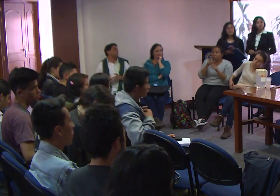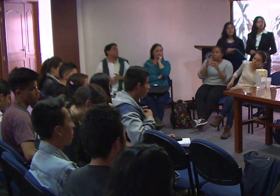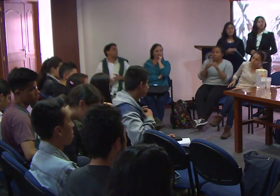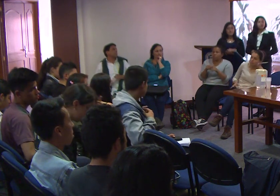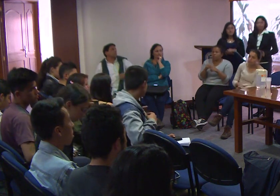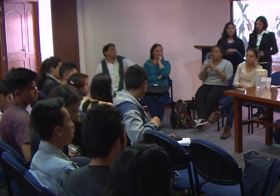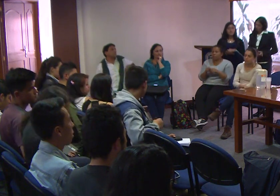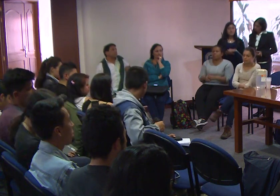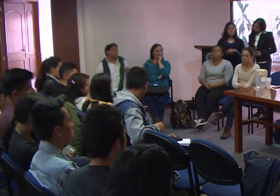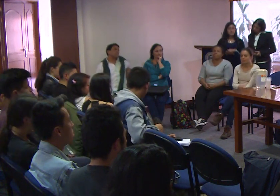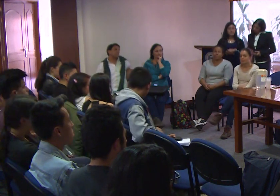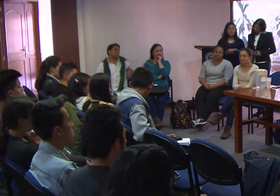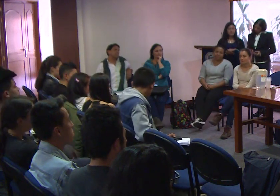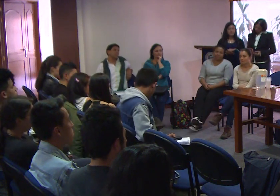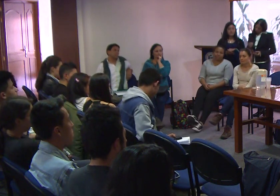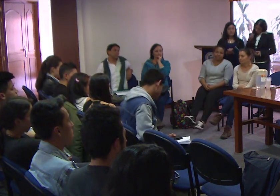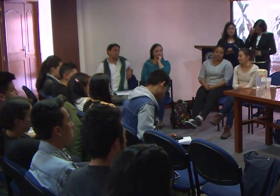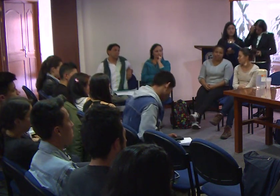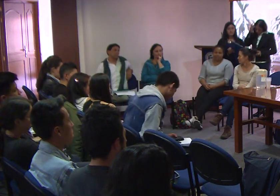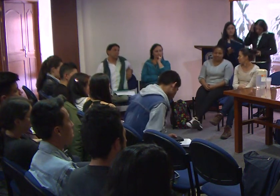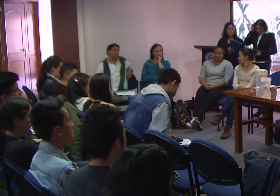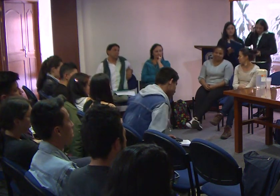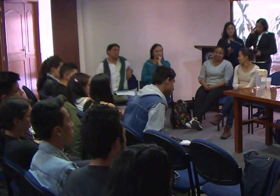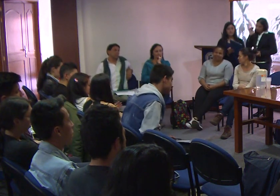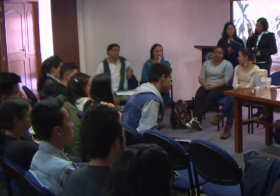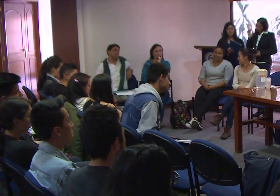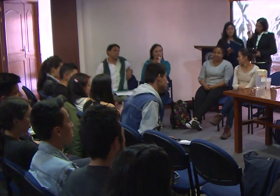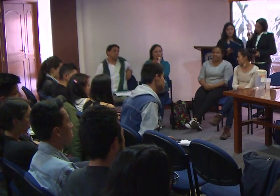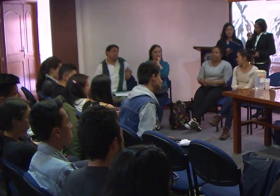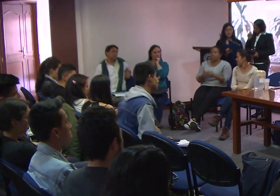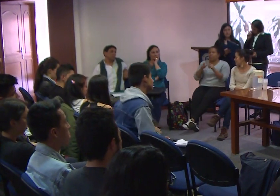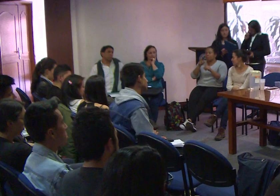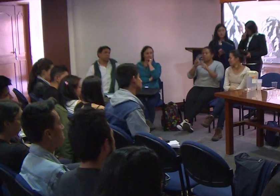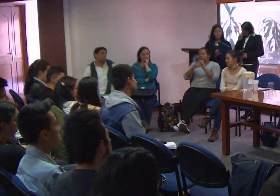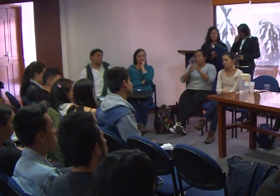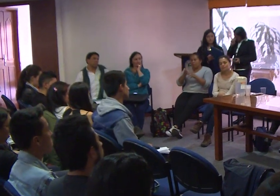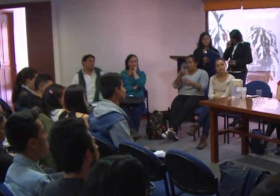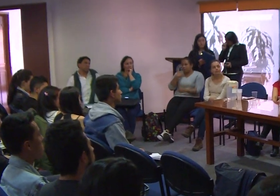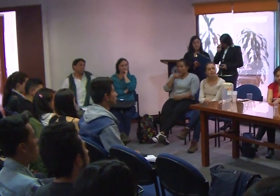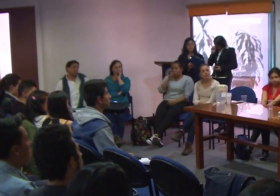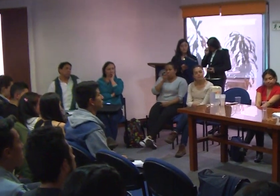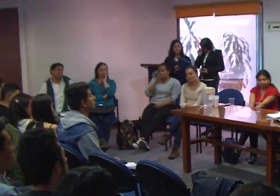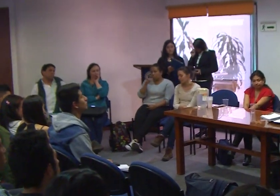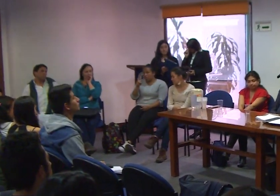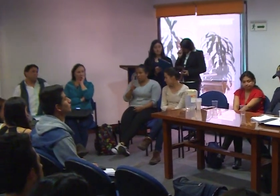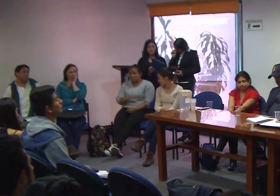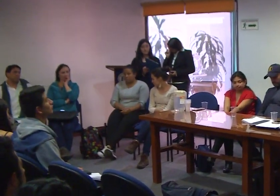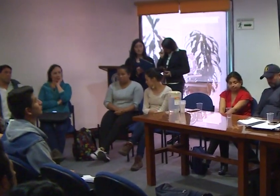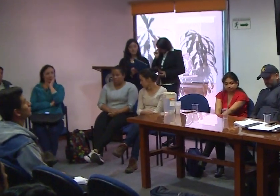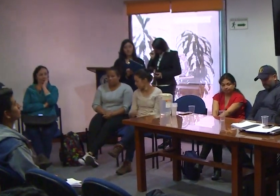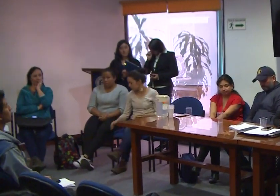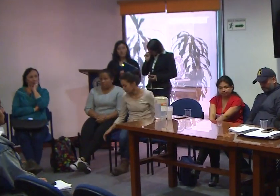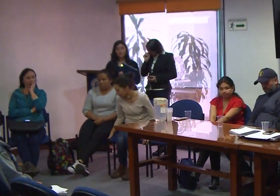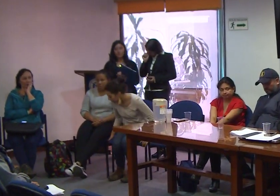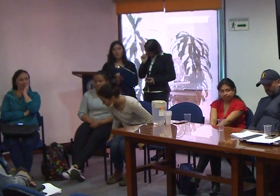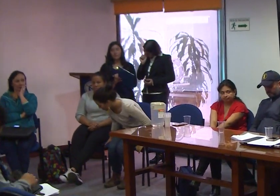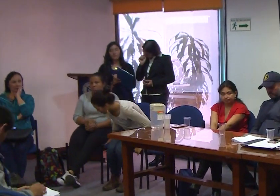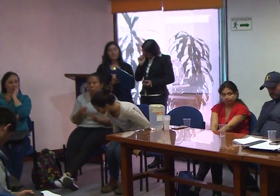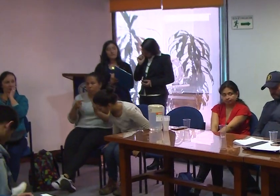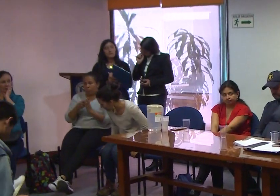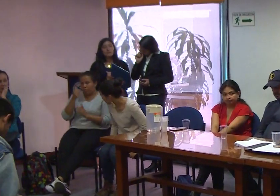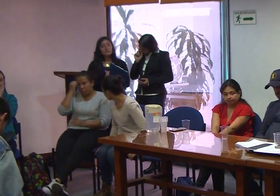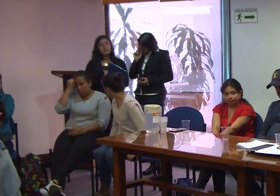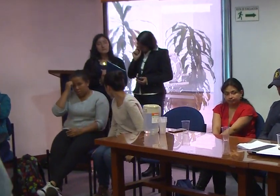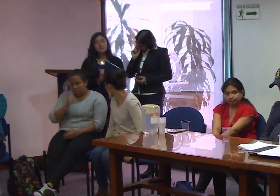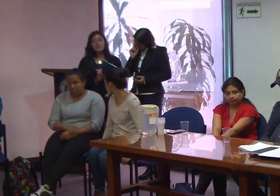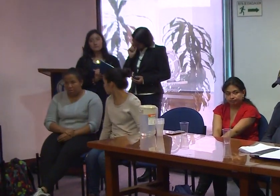comentario del compañero, es que todos debemos de cuidar de los procesos éticos de la investigación. Por eso es que este espacio es para líneas de investigación. ¿A